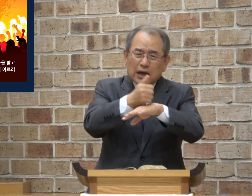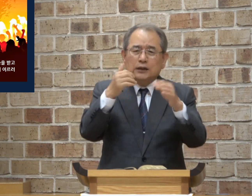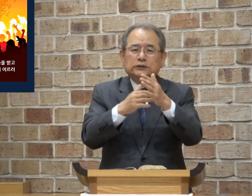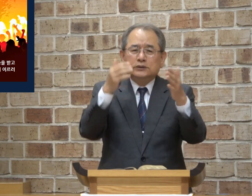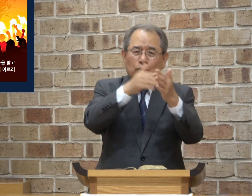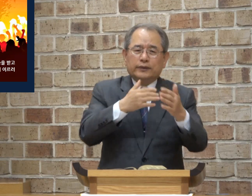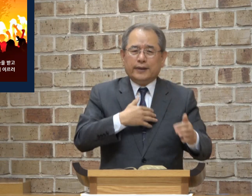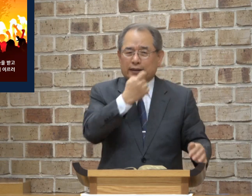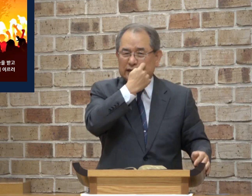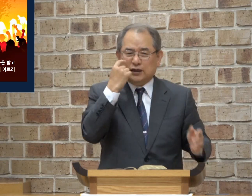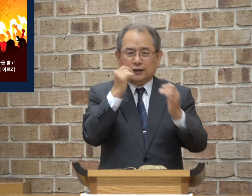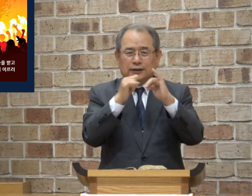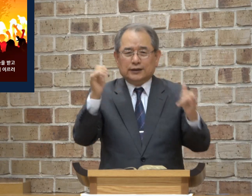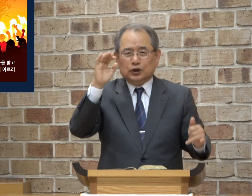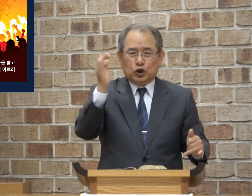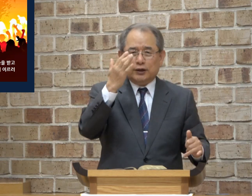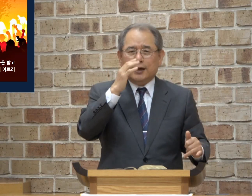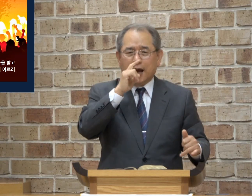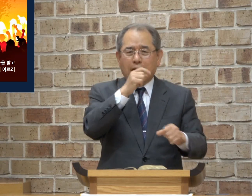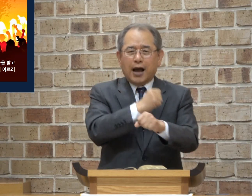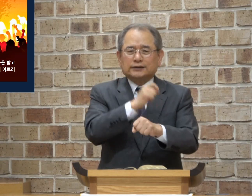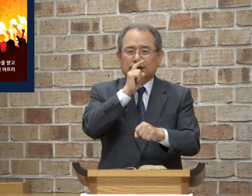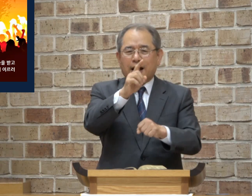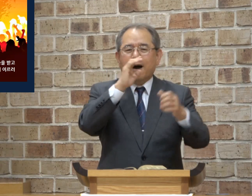끝까지 이르러 내 증인이 되리라 하시니라.